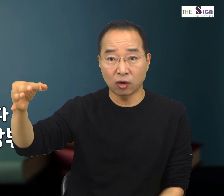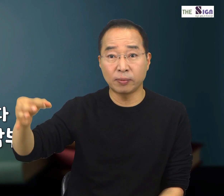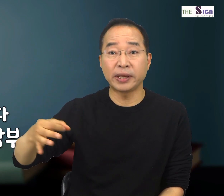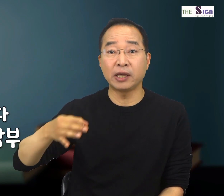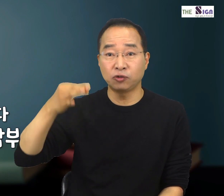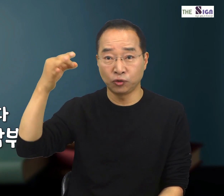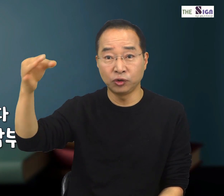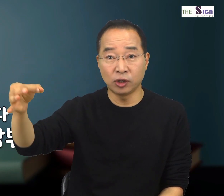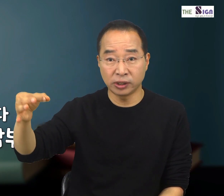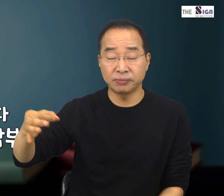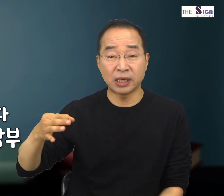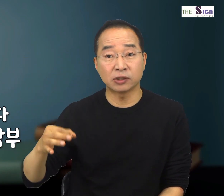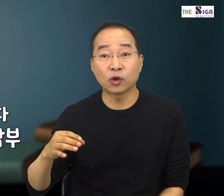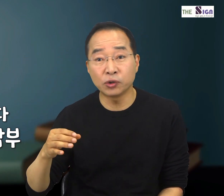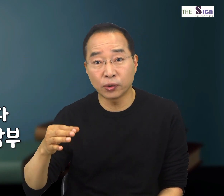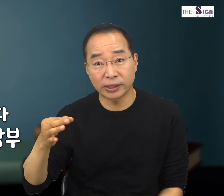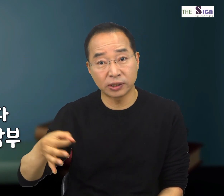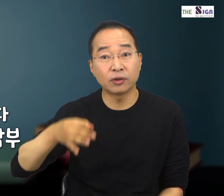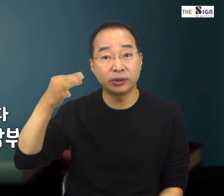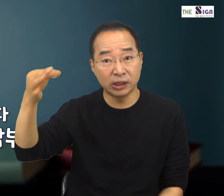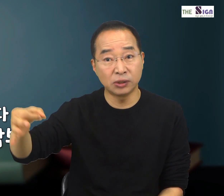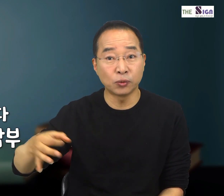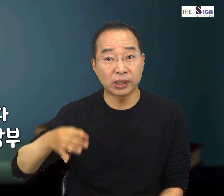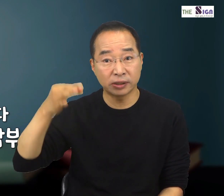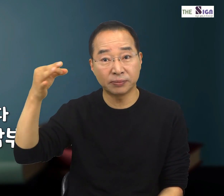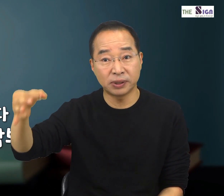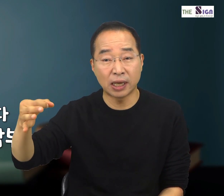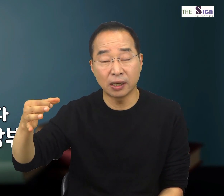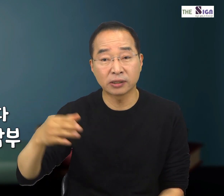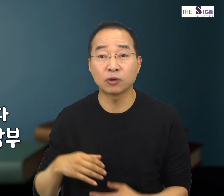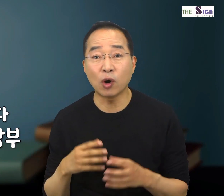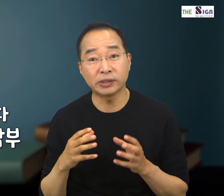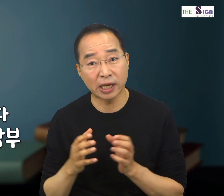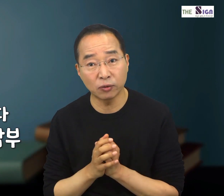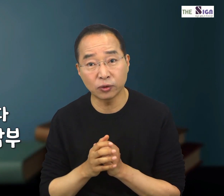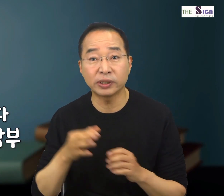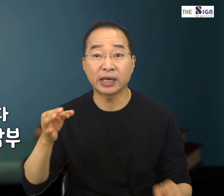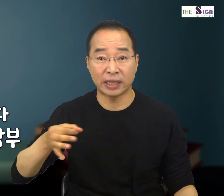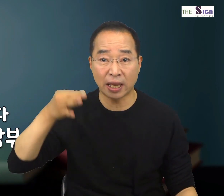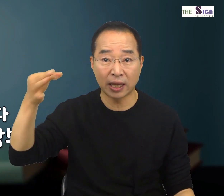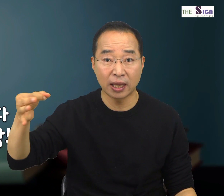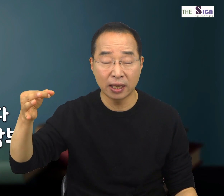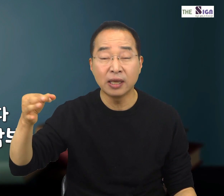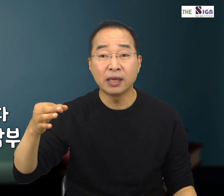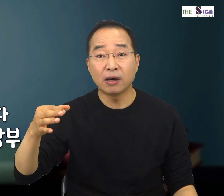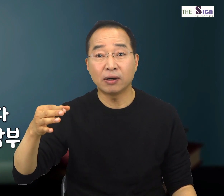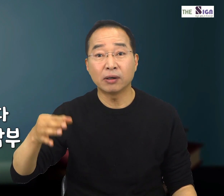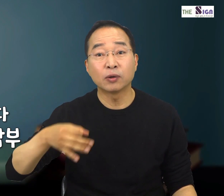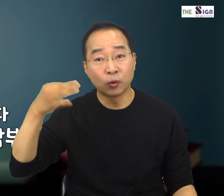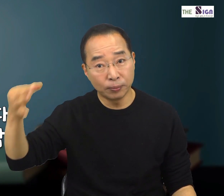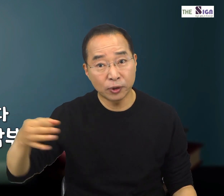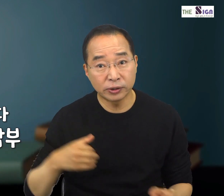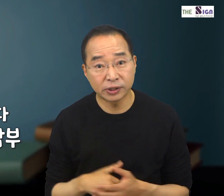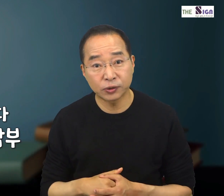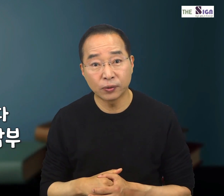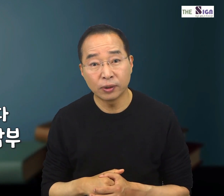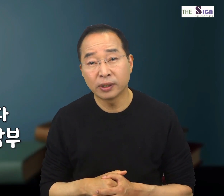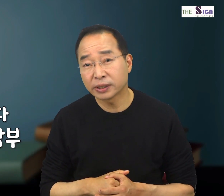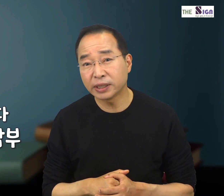번 해주는 걸 씁니다. 전기료 같은 경우는 이 동작을 씁니다. 그래서 월 사용료를 내가 내. 그런 표현을 쓰죠. 그 다음에